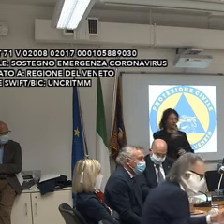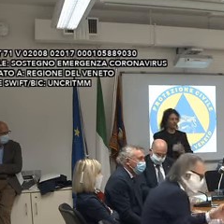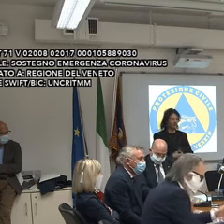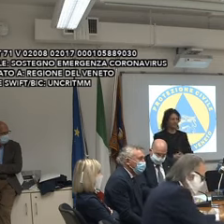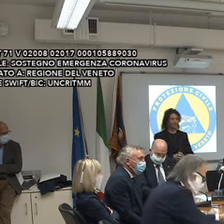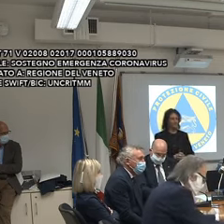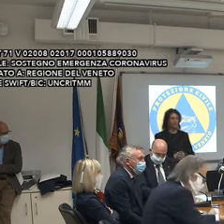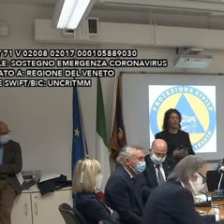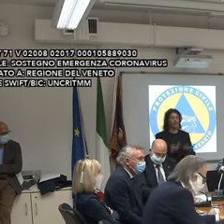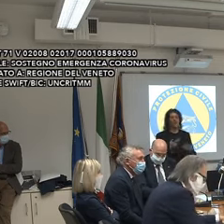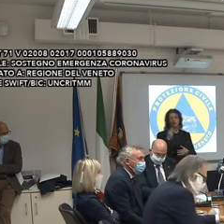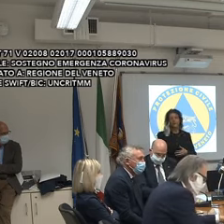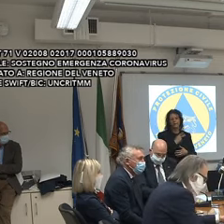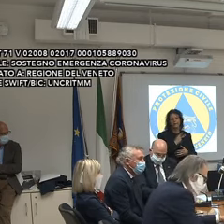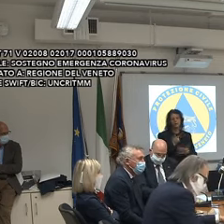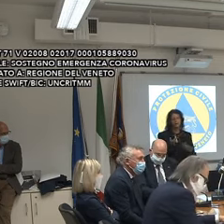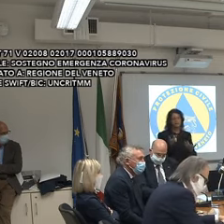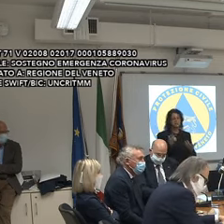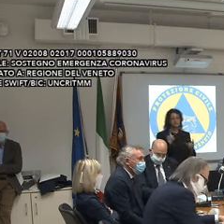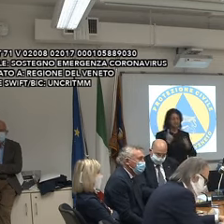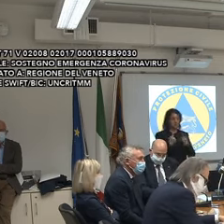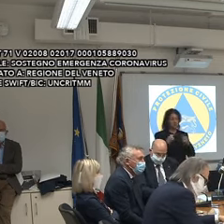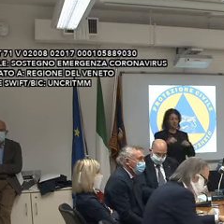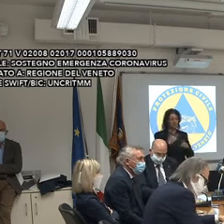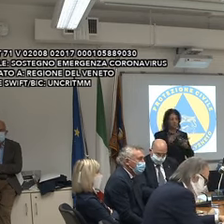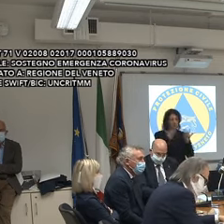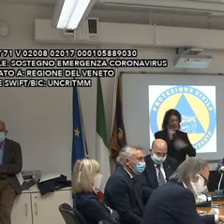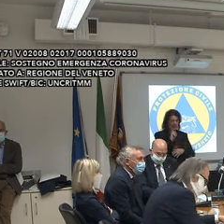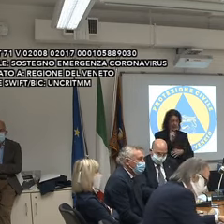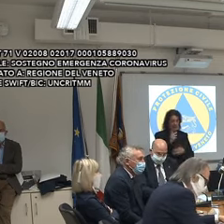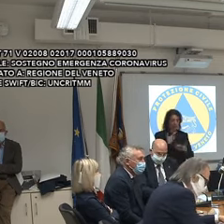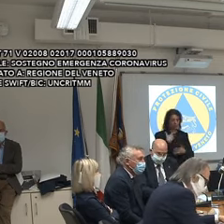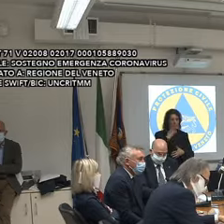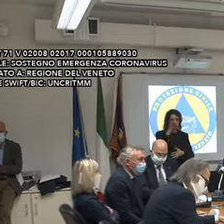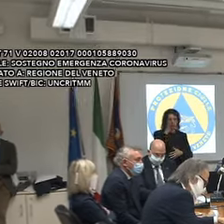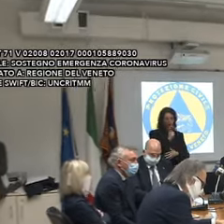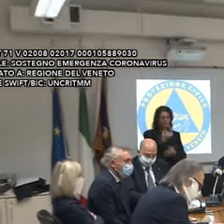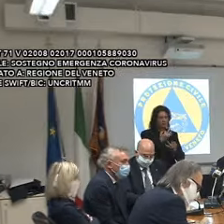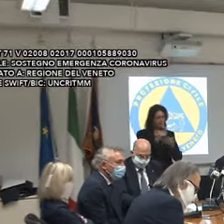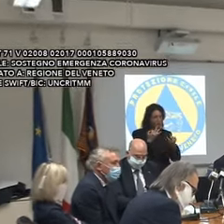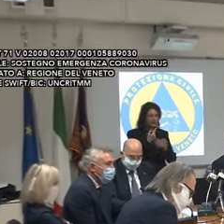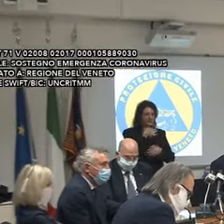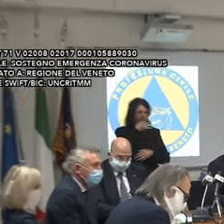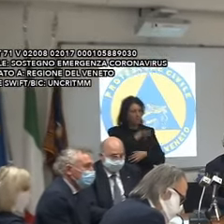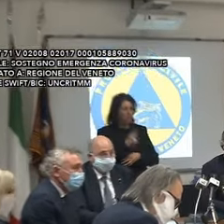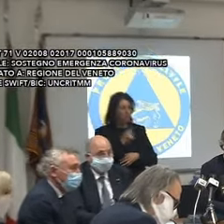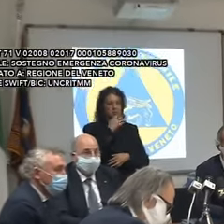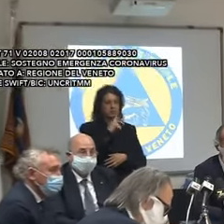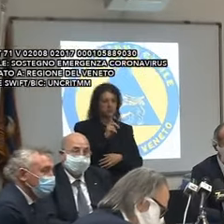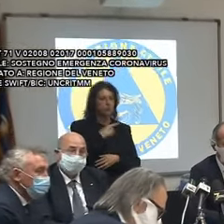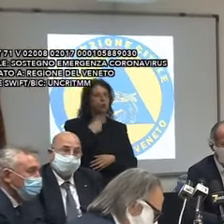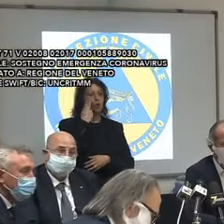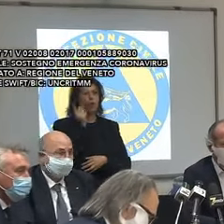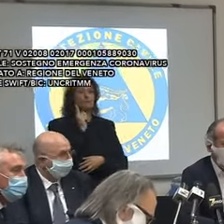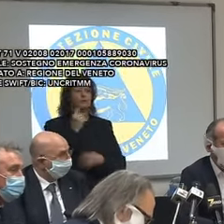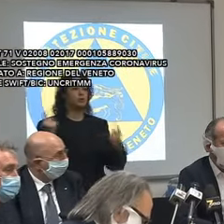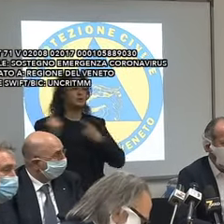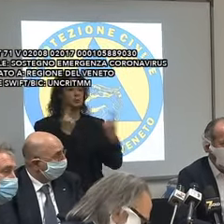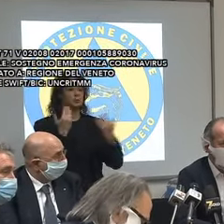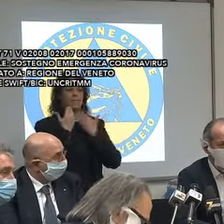questa operazione, non ho neanche capito se è attivata, attivabile, e non ho ancora visto la discussione parlamentare. Mi fermo